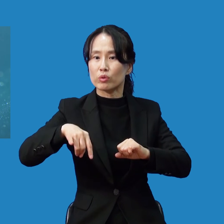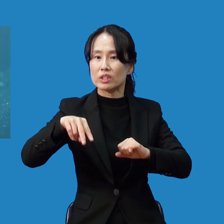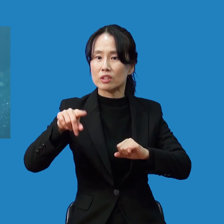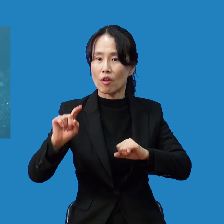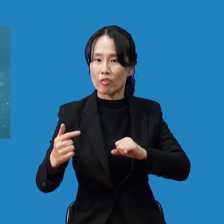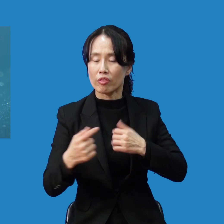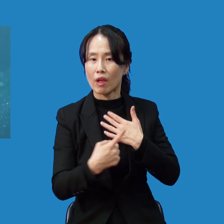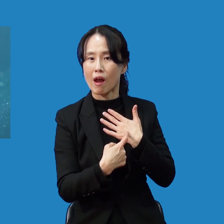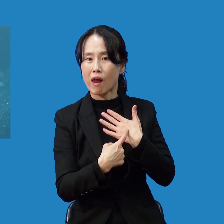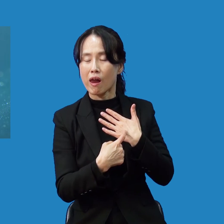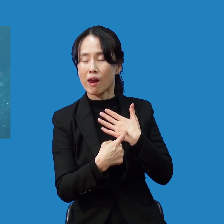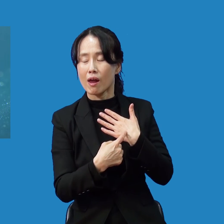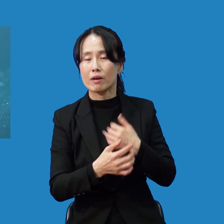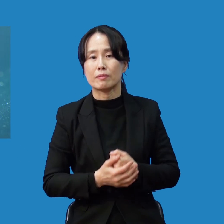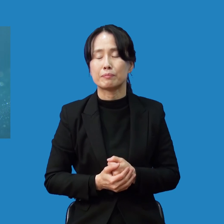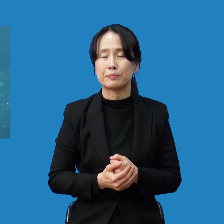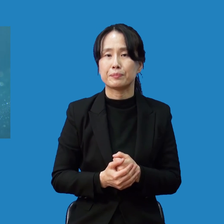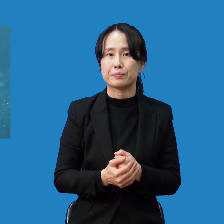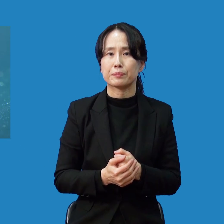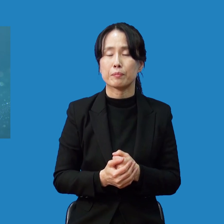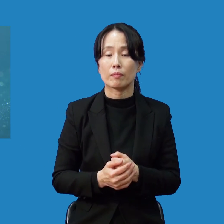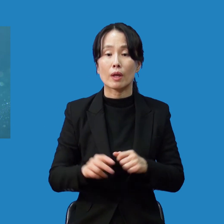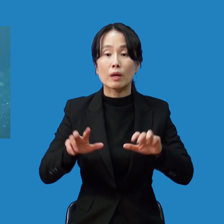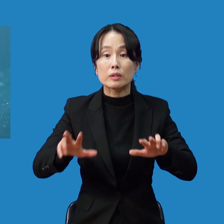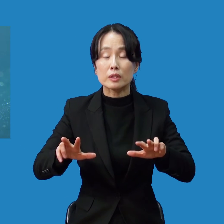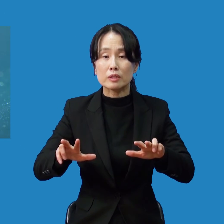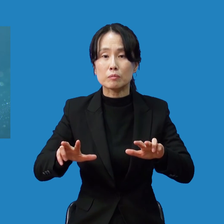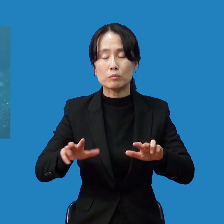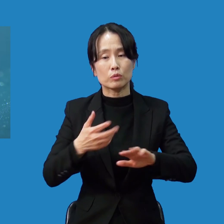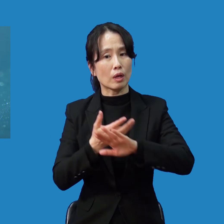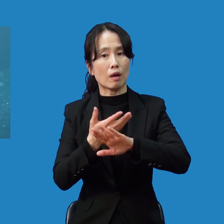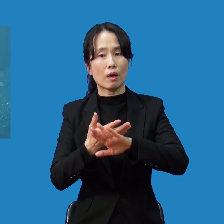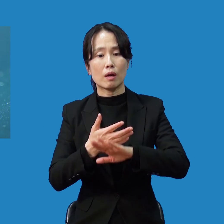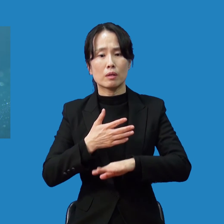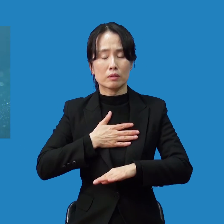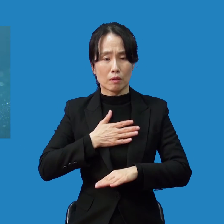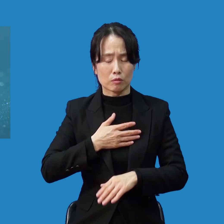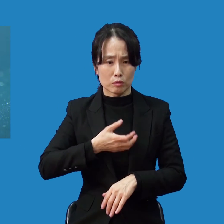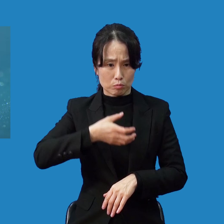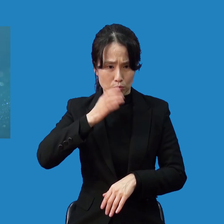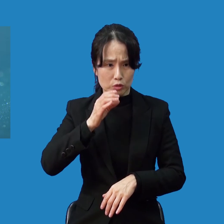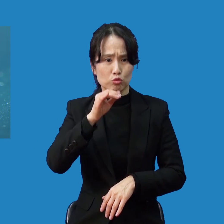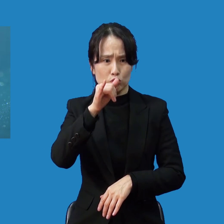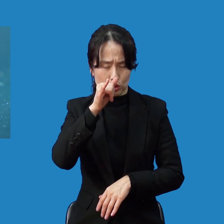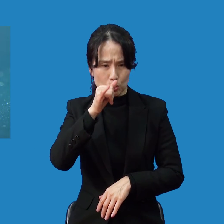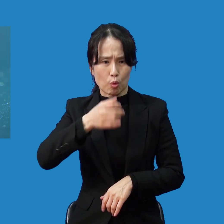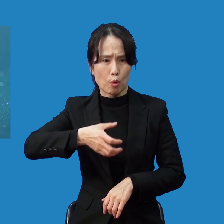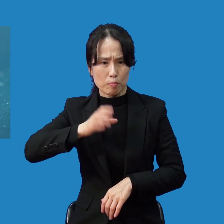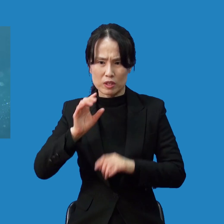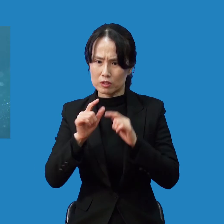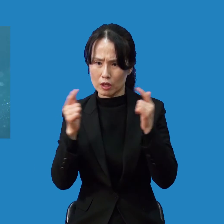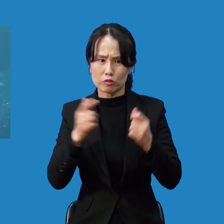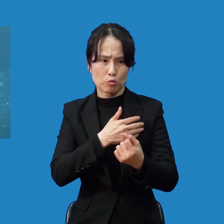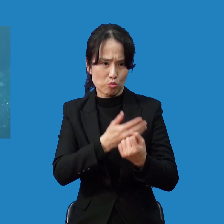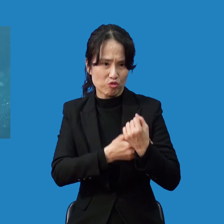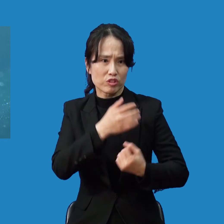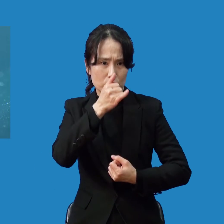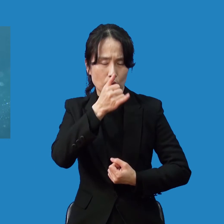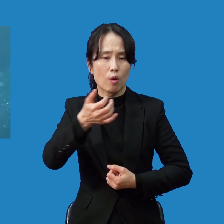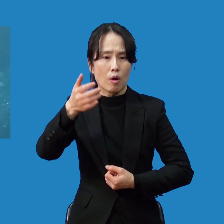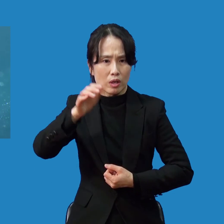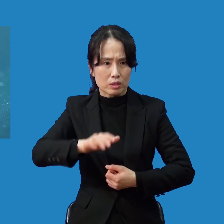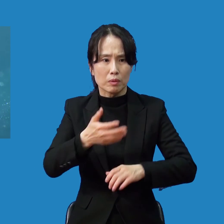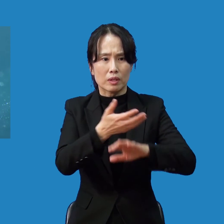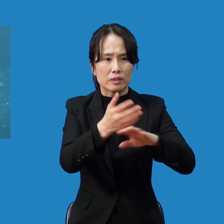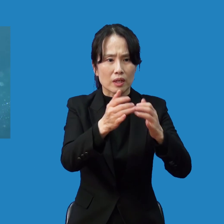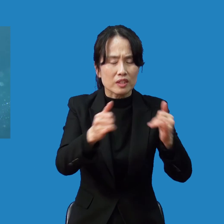이 아디아포라는 그런 것하고는 다릅니다. 나는 마실 수도 있고 안 마실 수도 있지만은 다른 사람을 사랑하고 배려하기